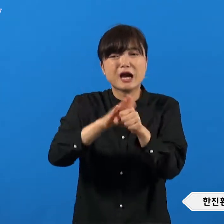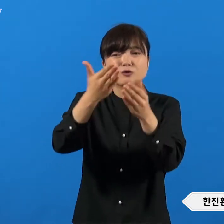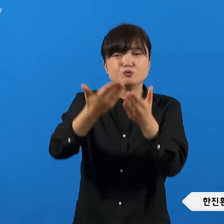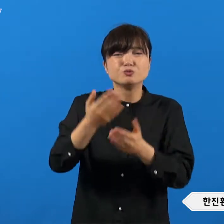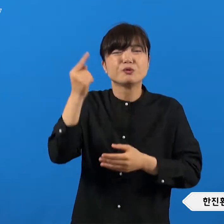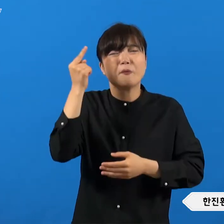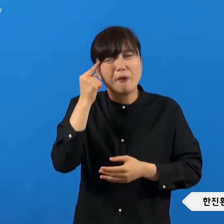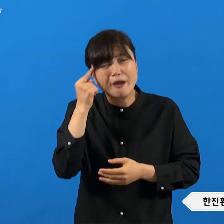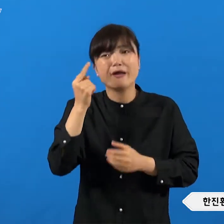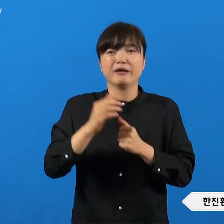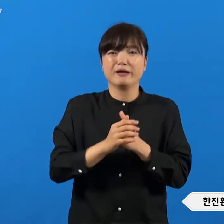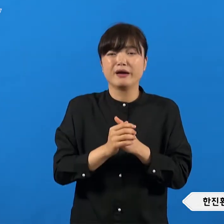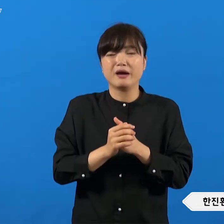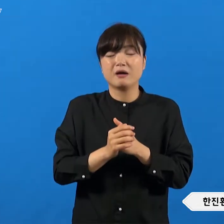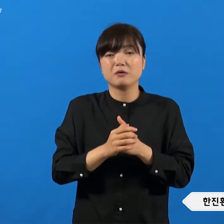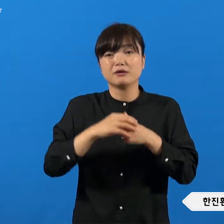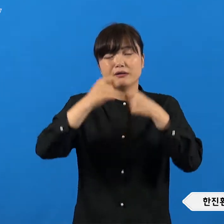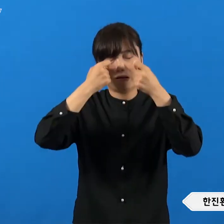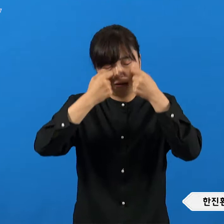그리고는 말을 잊지를 못하십니다.